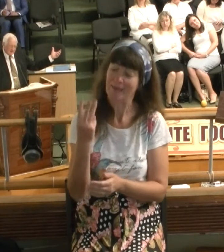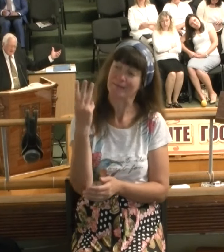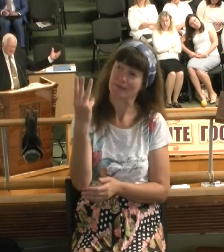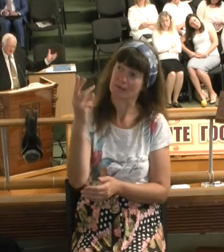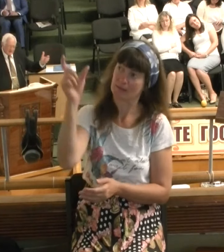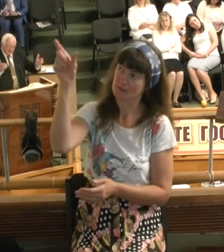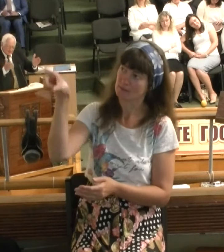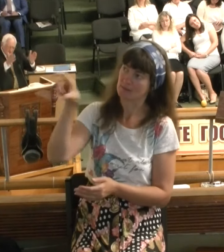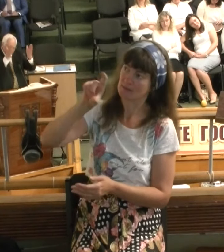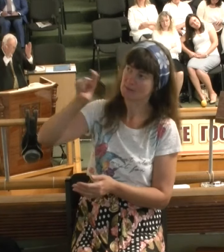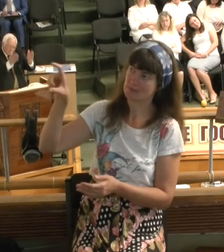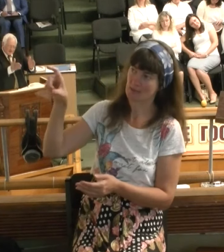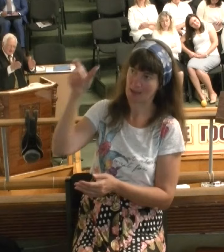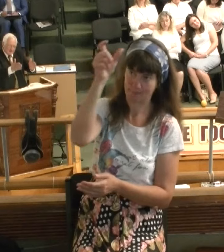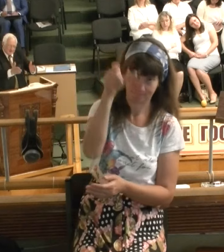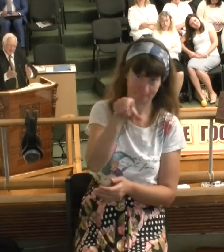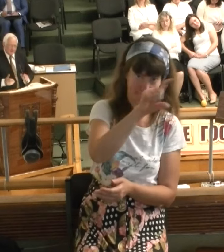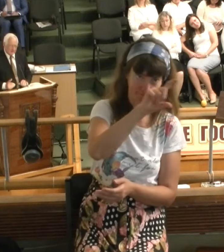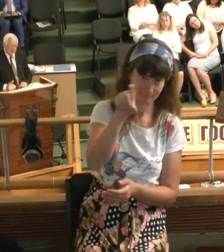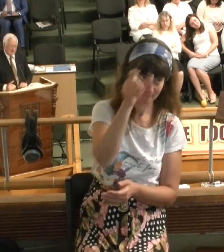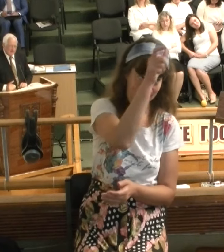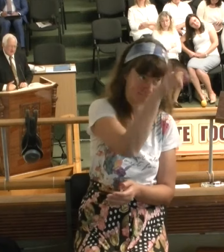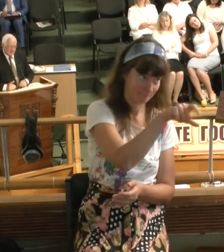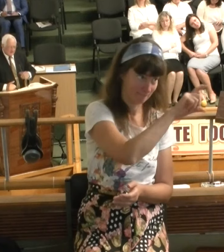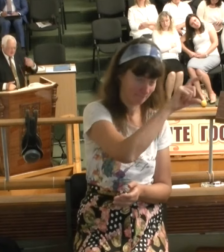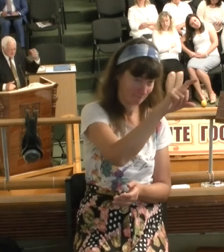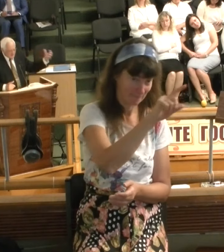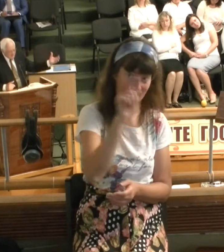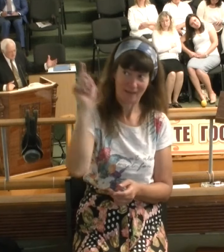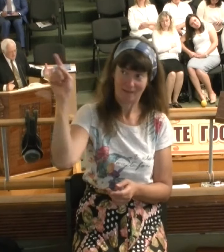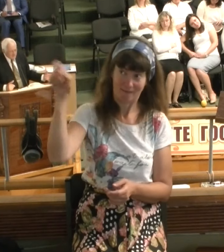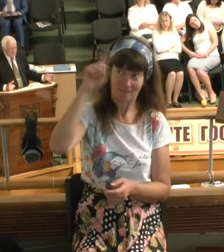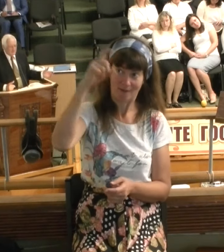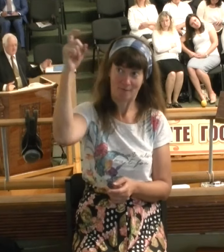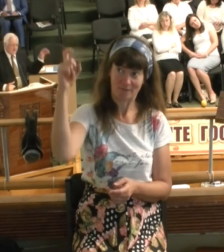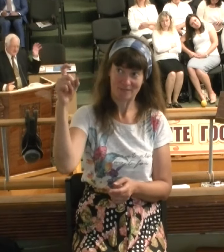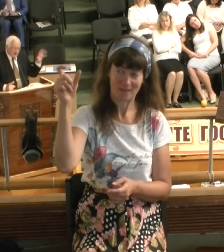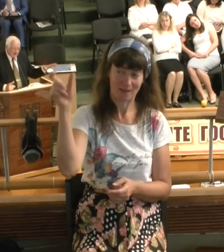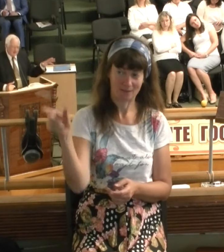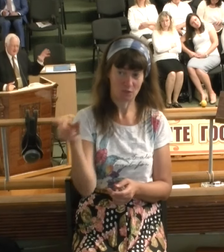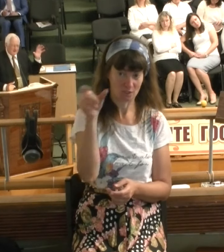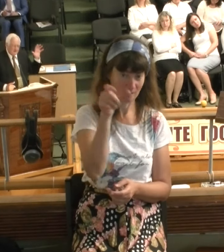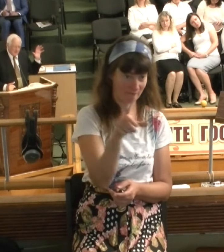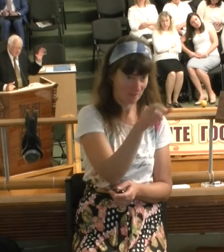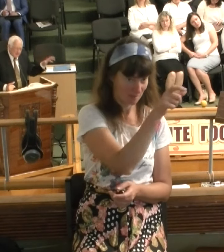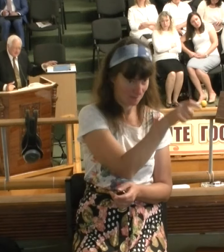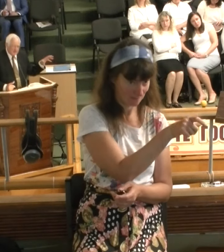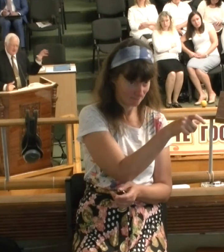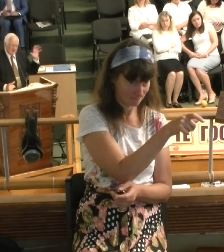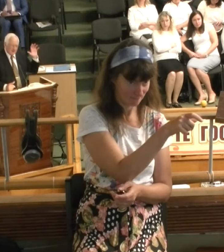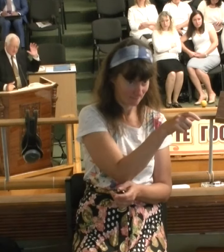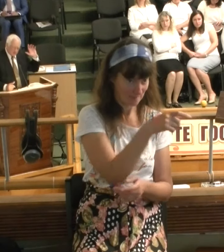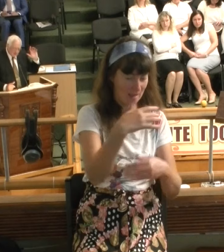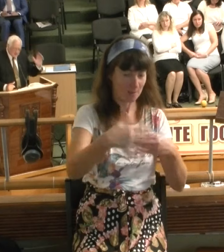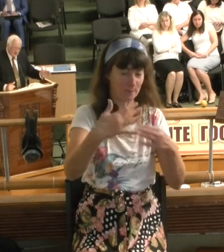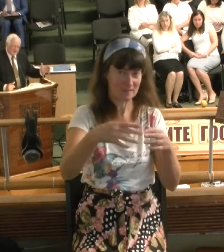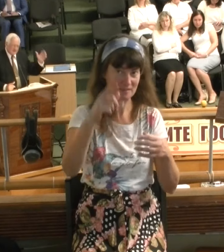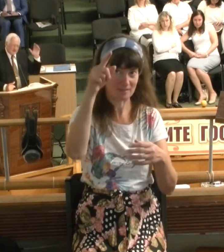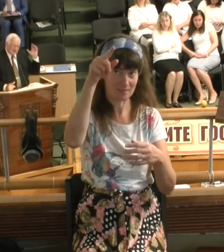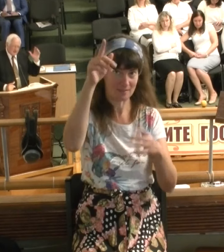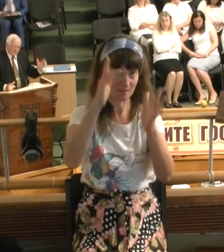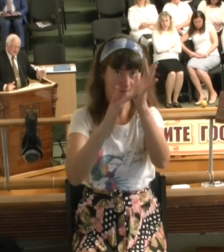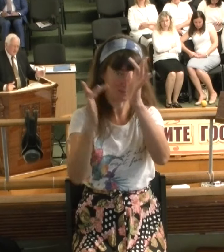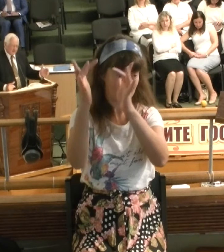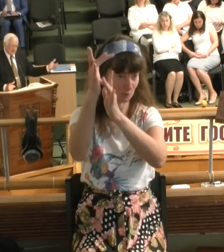человека. На среднем кресте Христос. И один из разбойников, вися, прибитый,